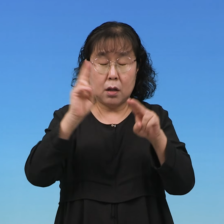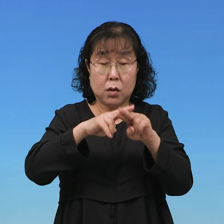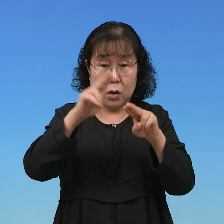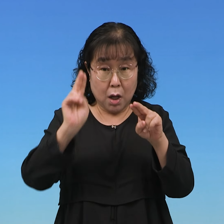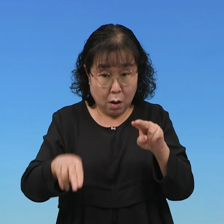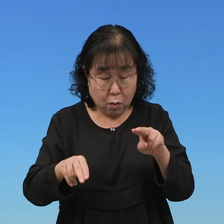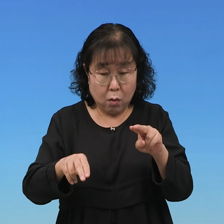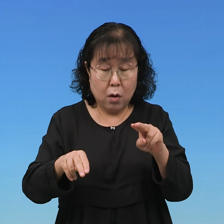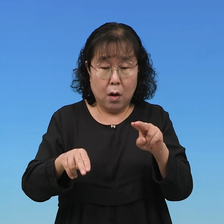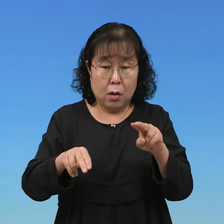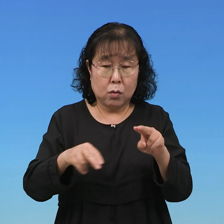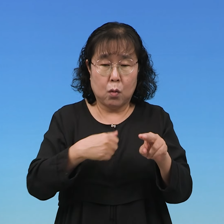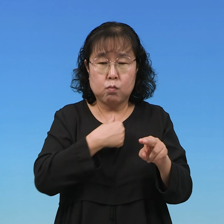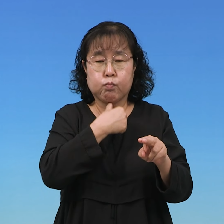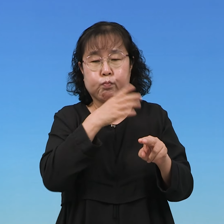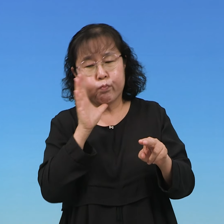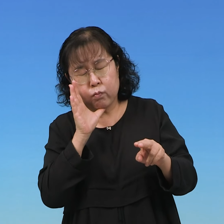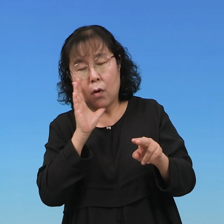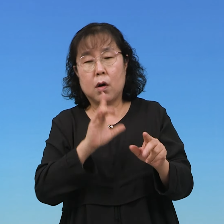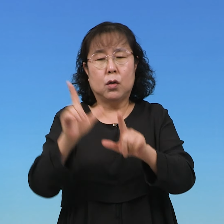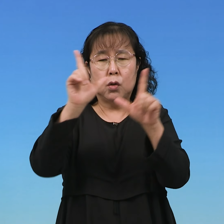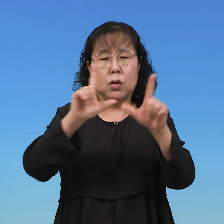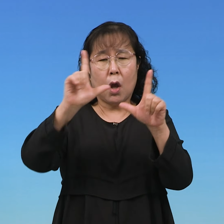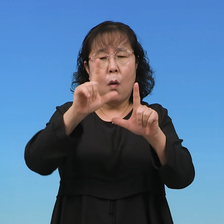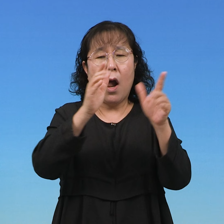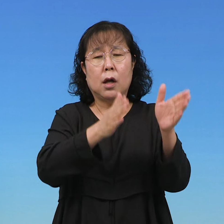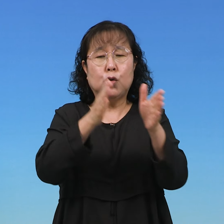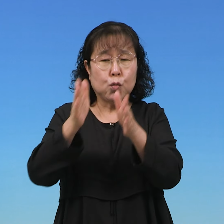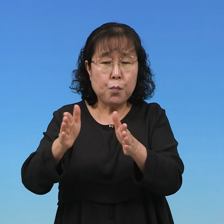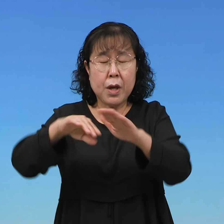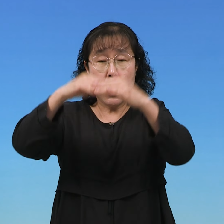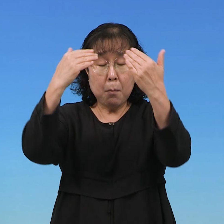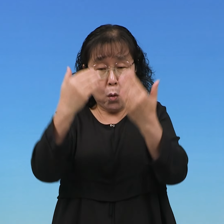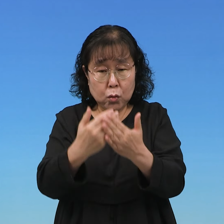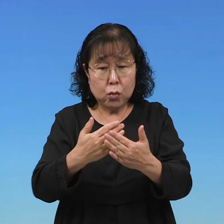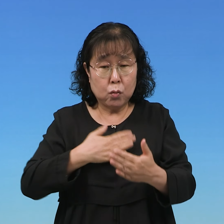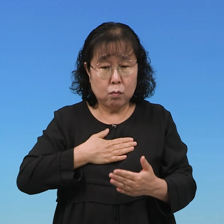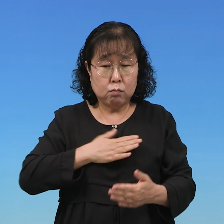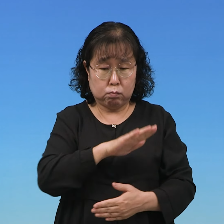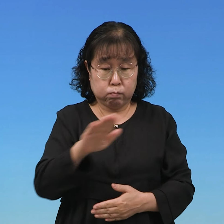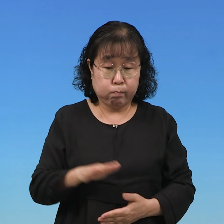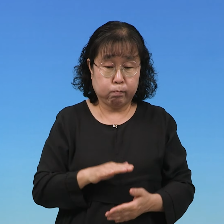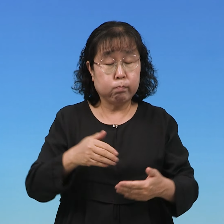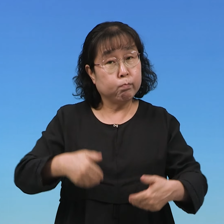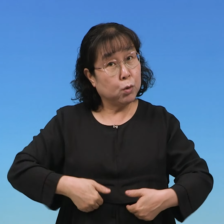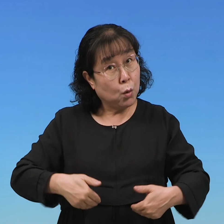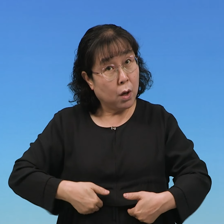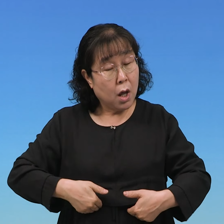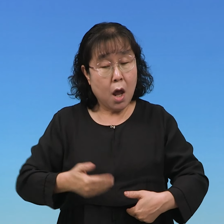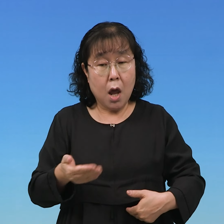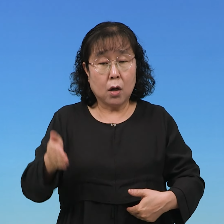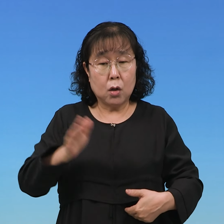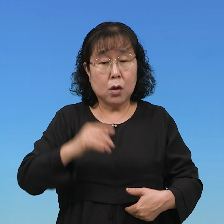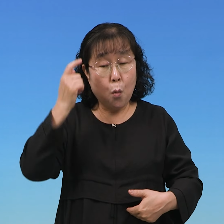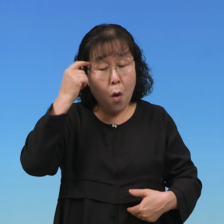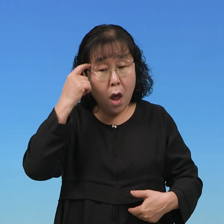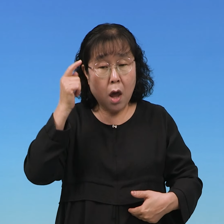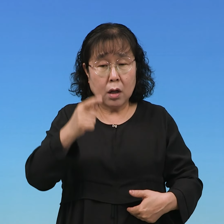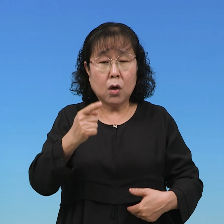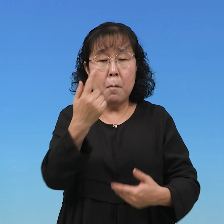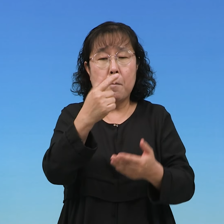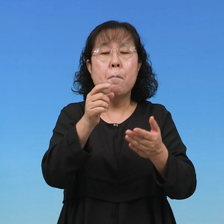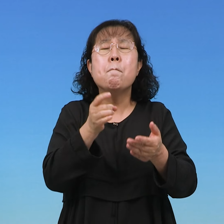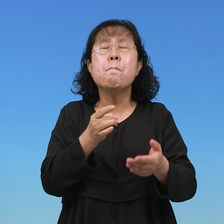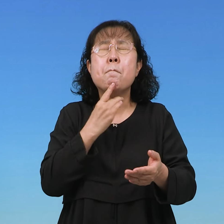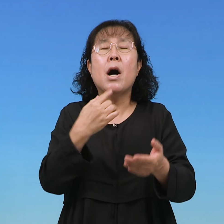보니까요, 이 문장의 맨 끝에 나오는 한마디 권면에서 저는 그 힌트를 얻을 수 있다고